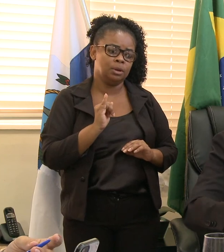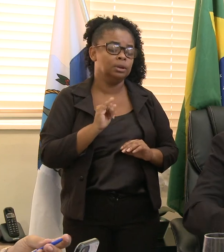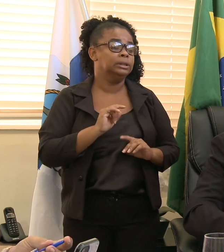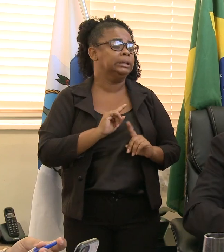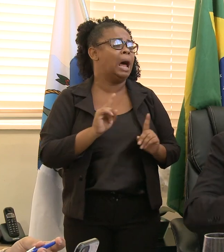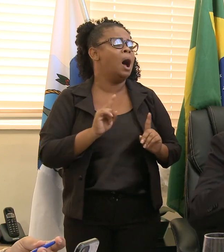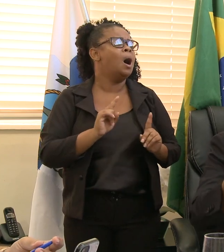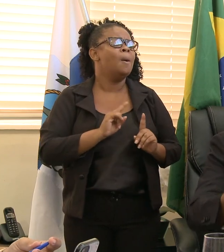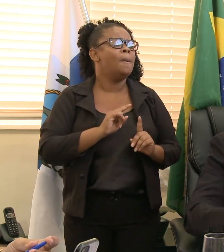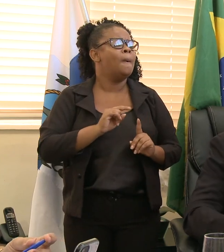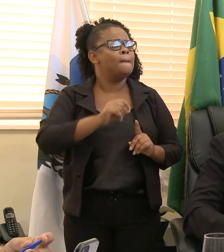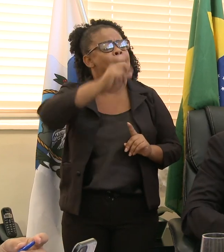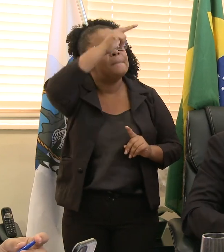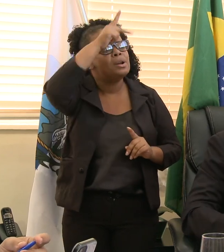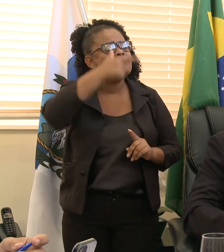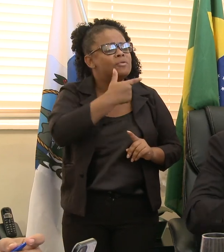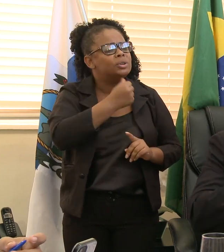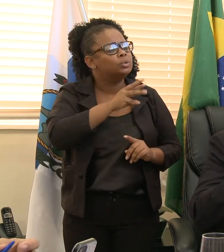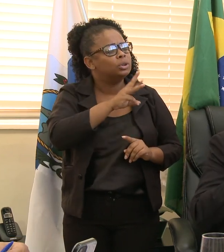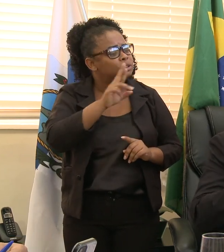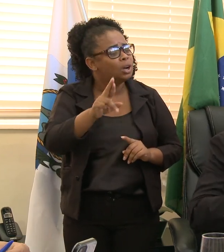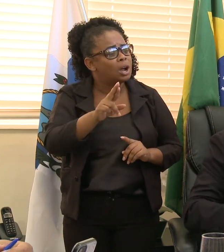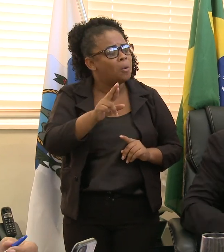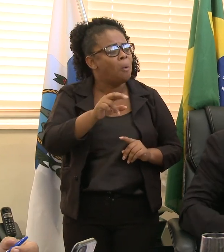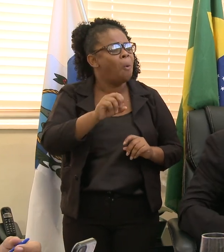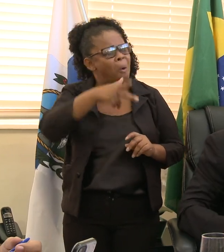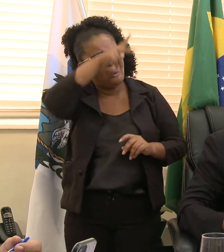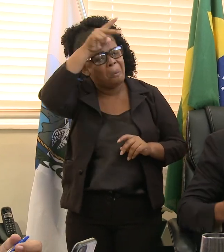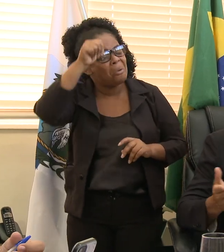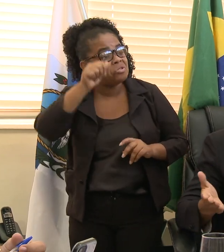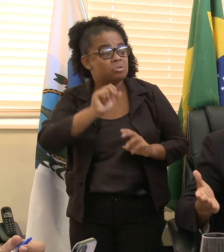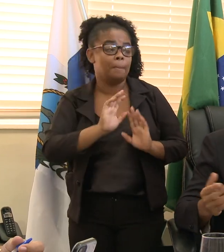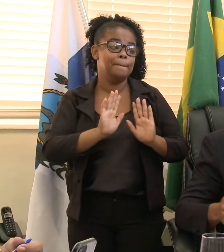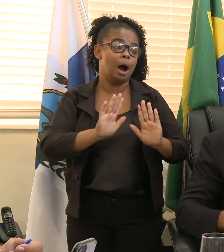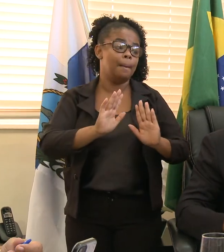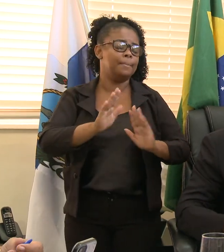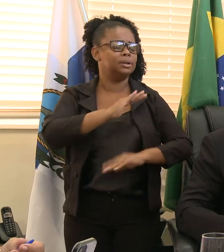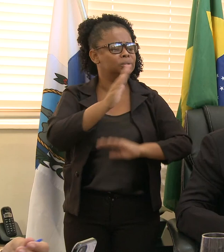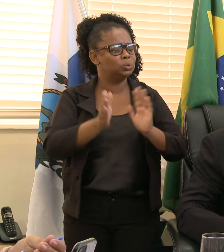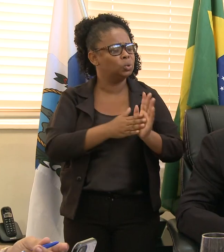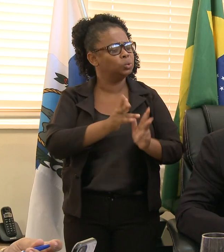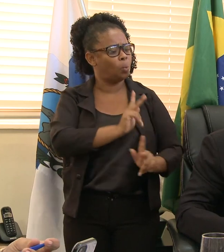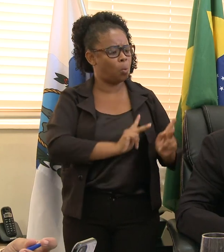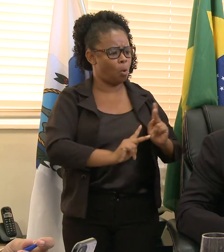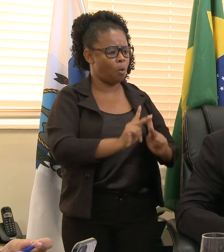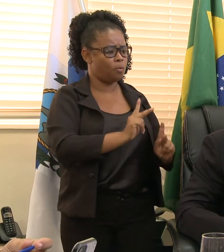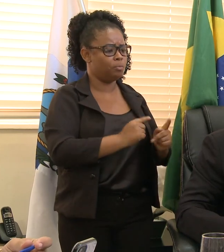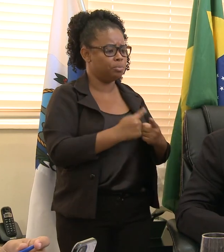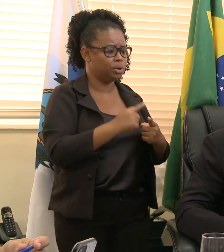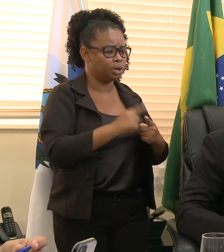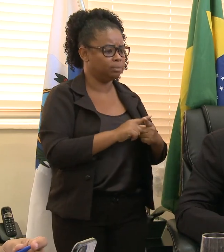prefeito Washington Reis, né, para a prefeitura, mas para toda a população, que essa mensagem